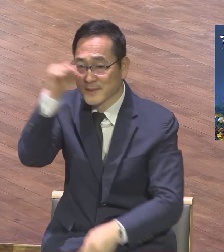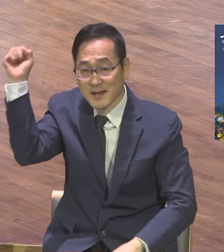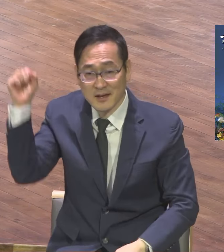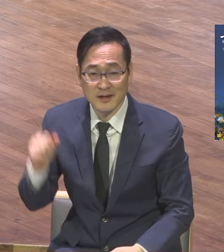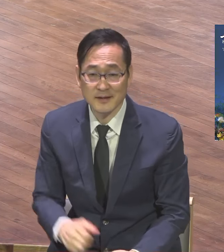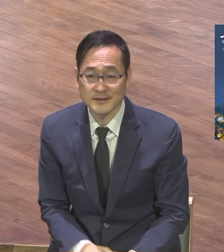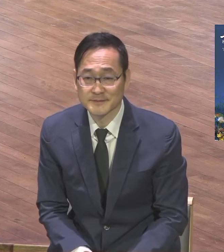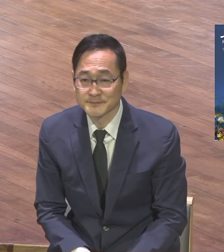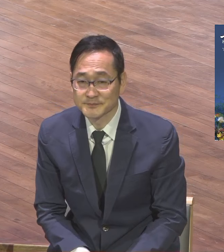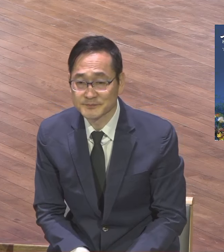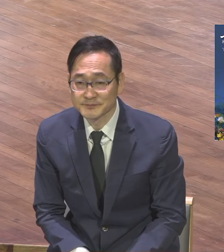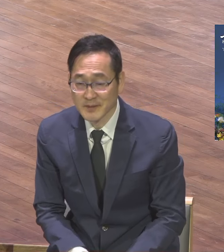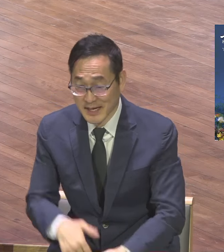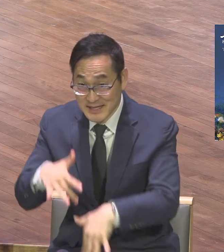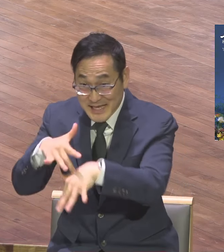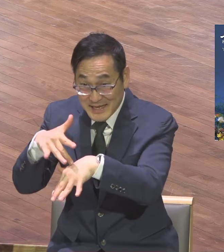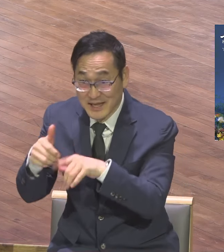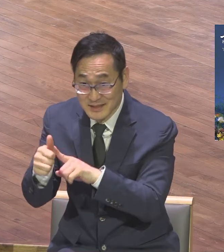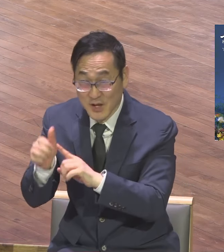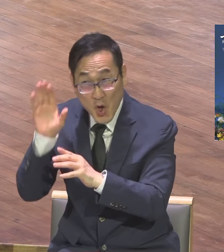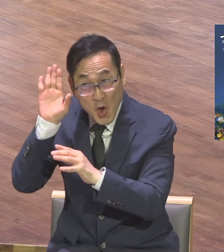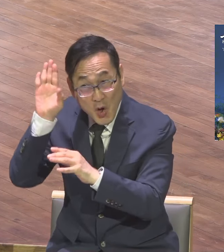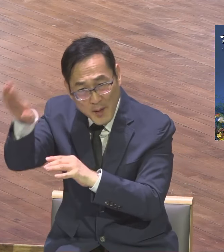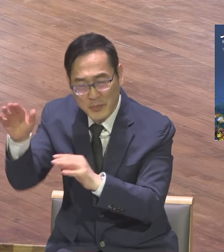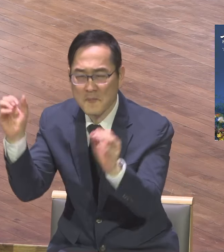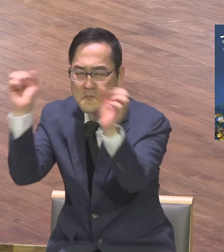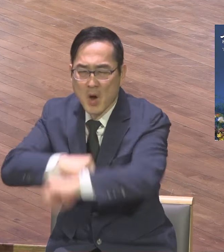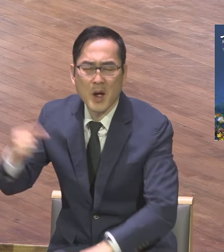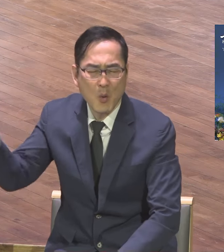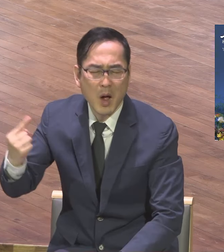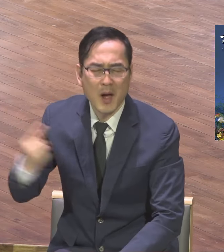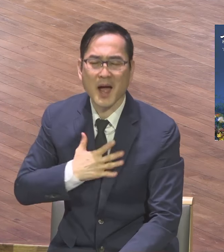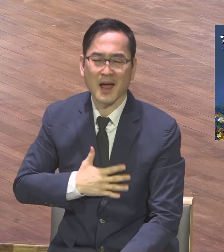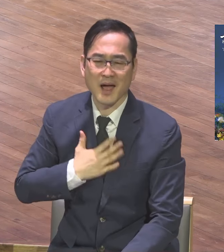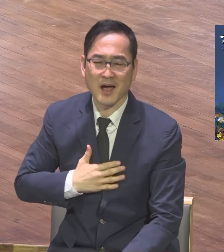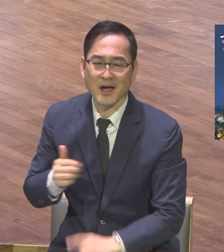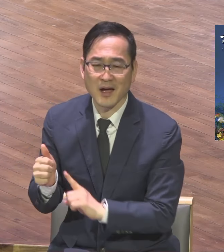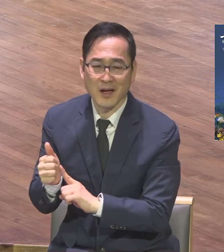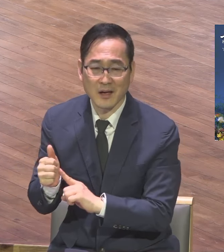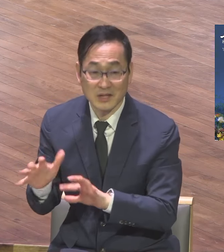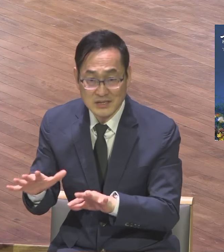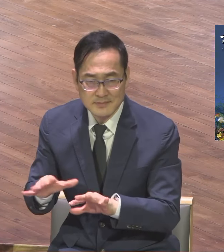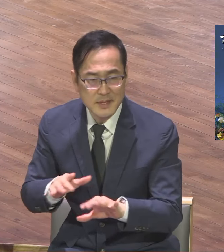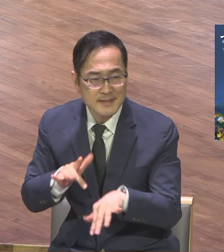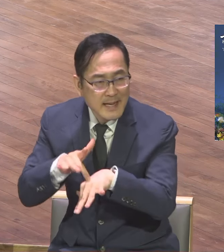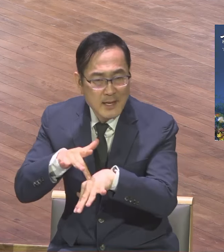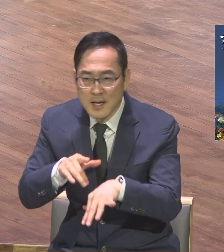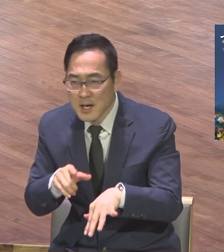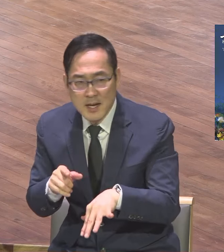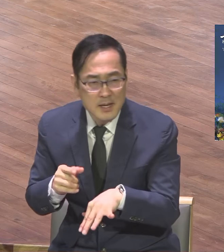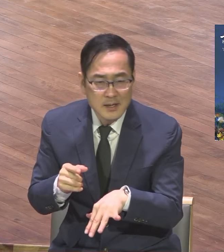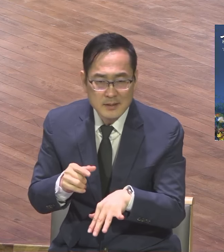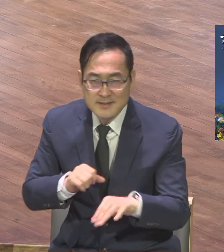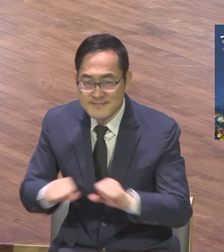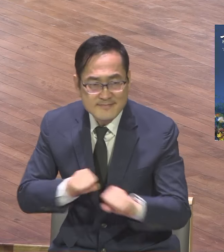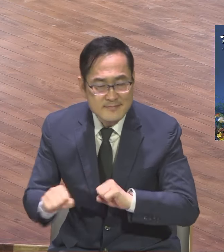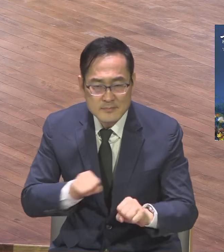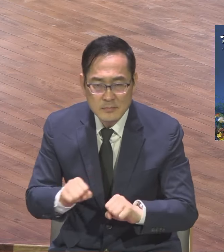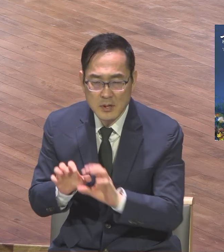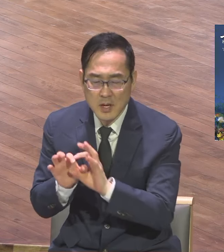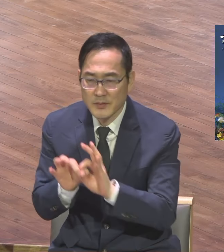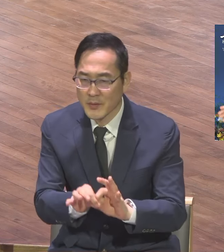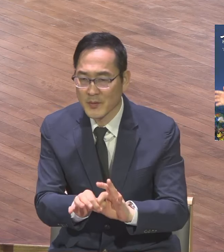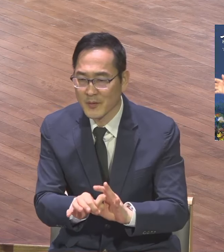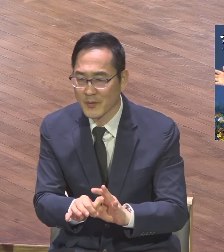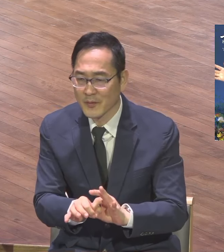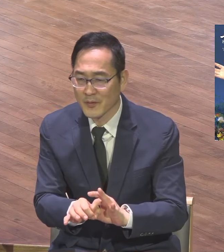사단은 자기 때가 얼마 남지 않은 줄 알고 있기 때문에요, 말세의 주말입니다. 지금 더 공격이 심합니다.